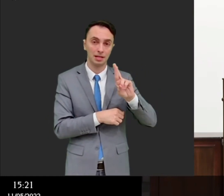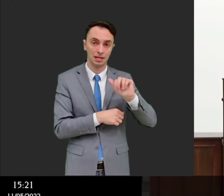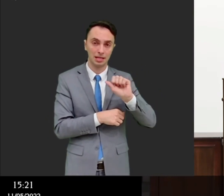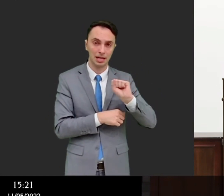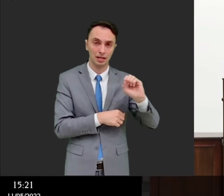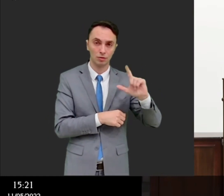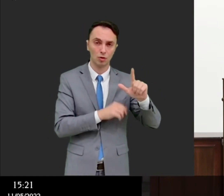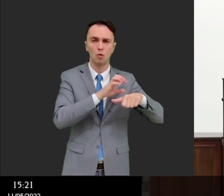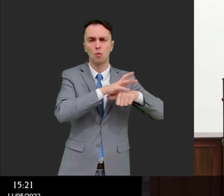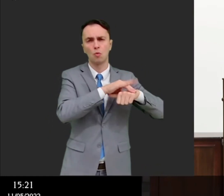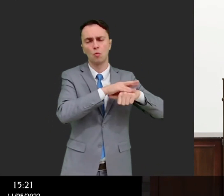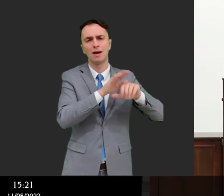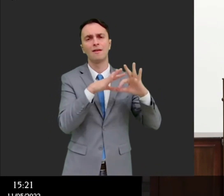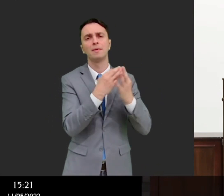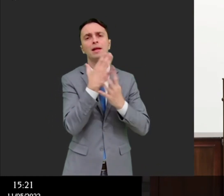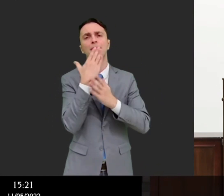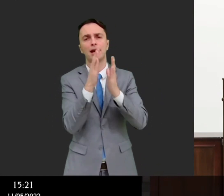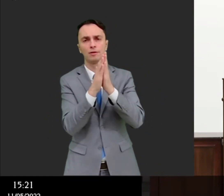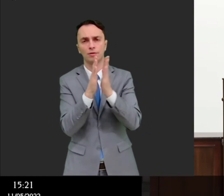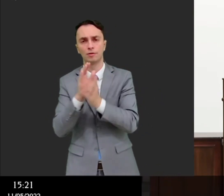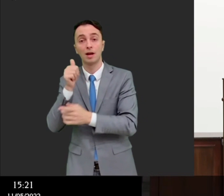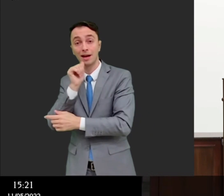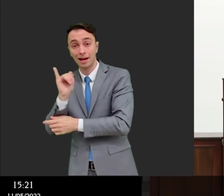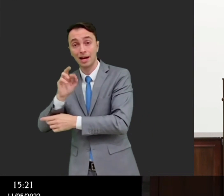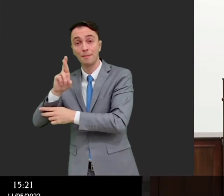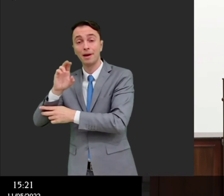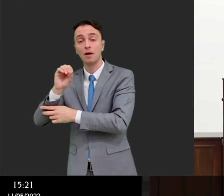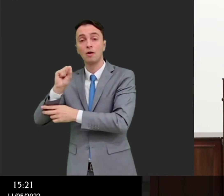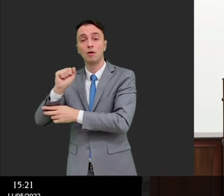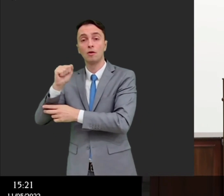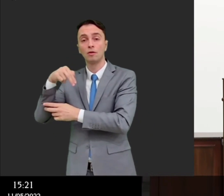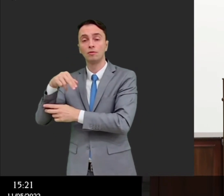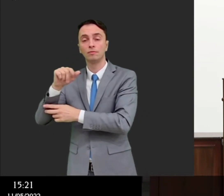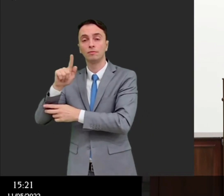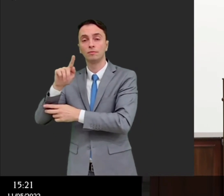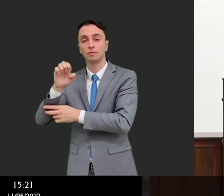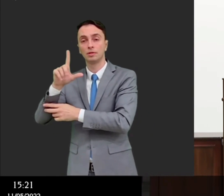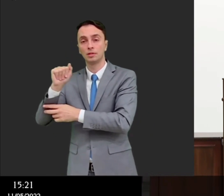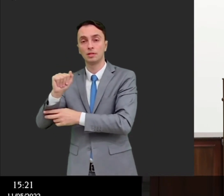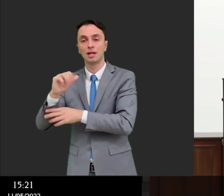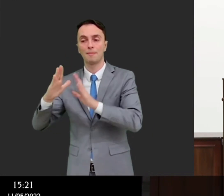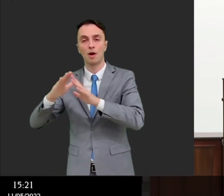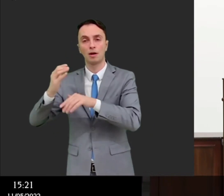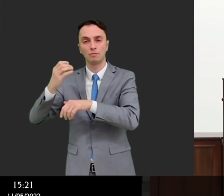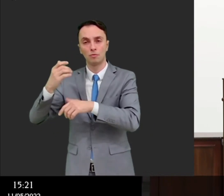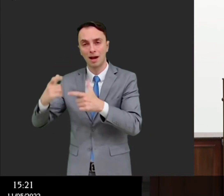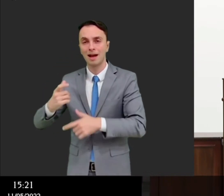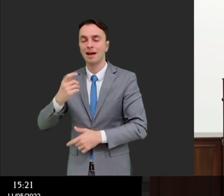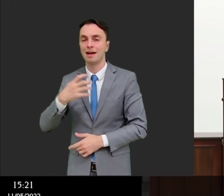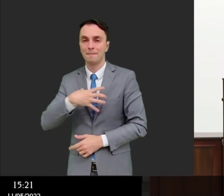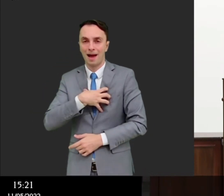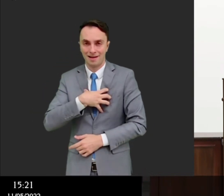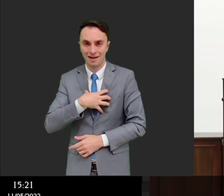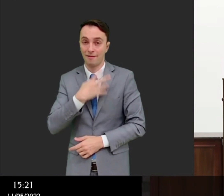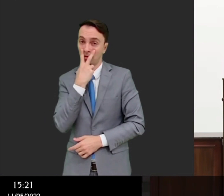pede oração. A irmã Rosângela de Vitória da Conquista está com uma